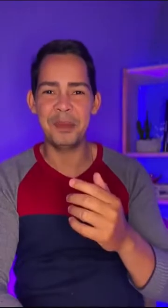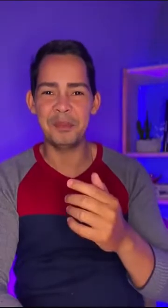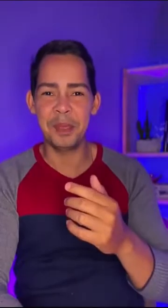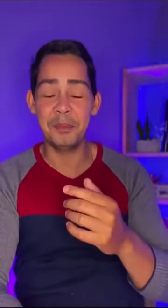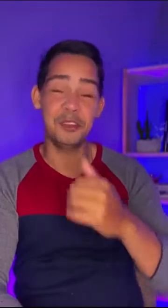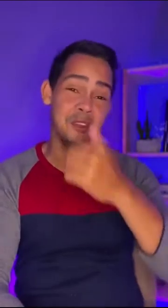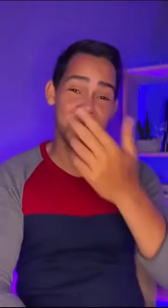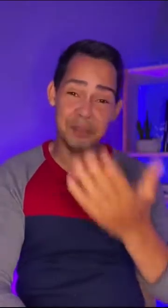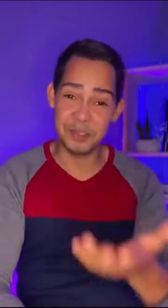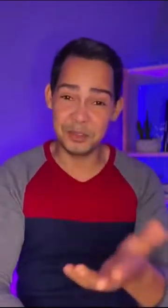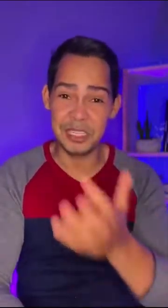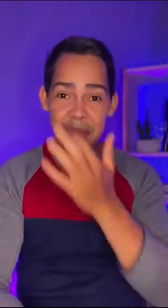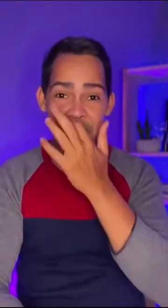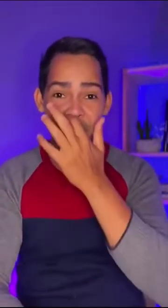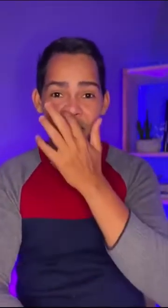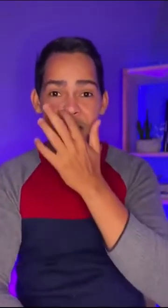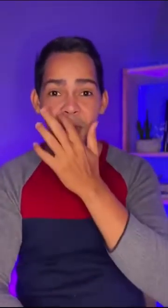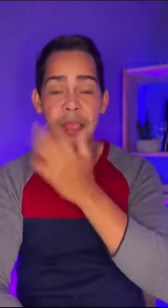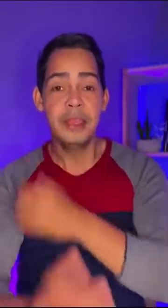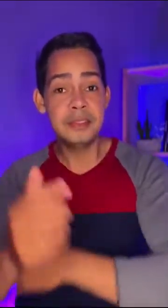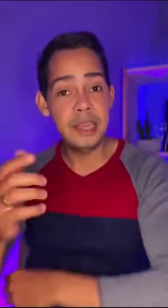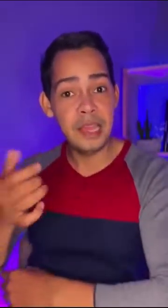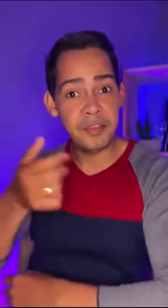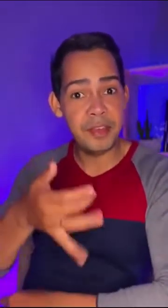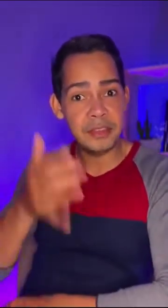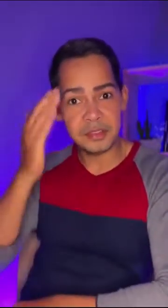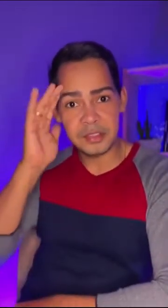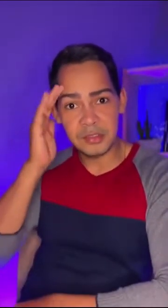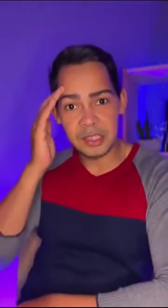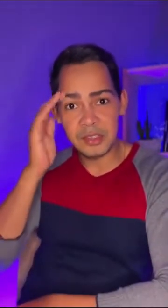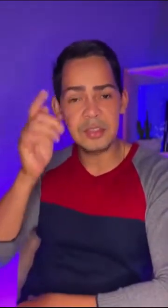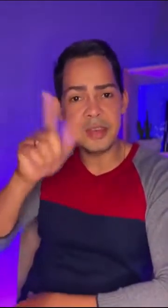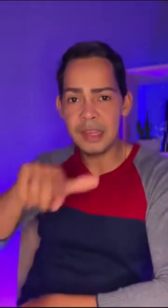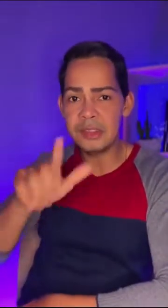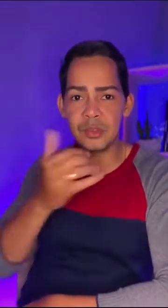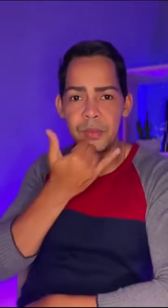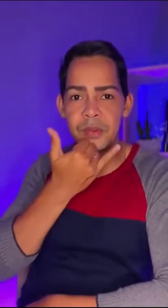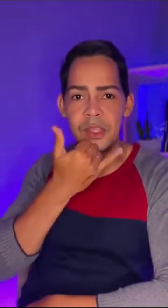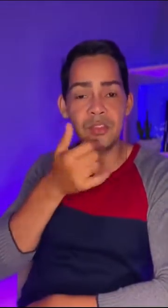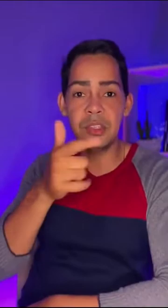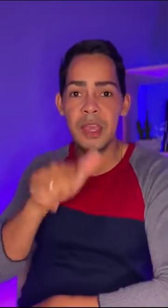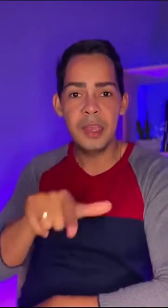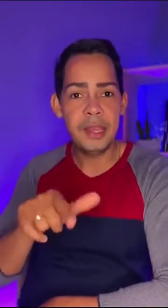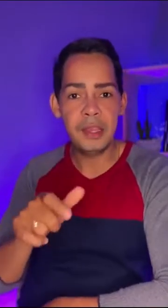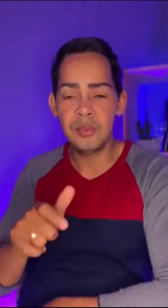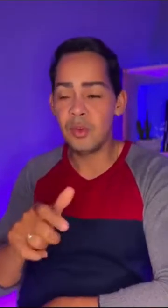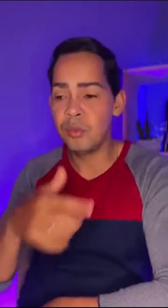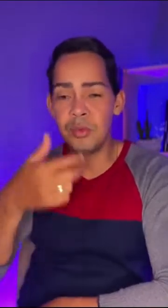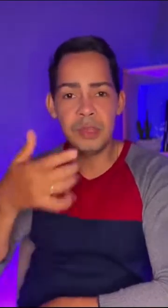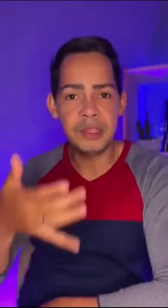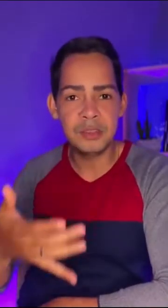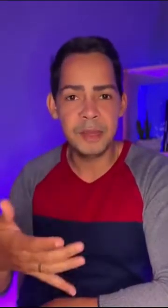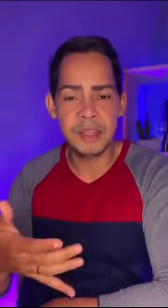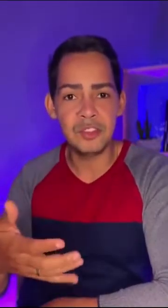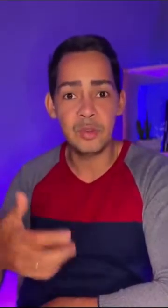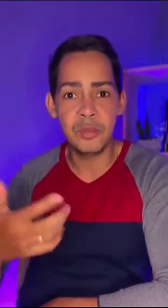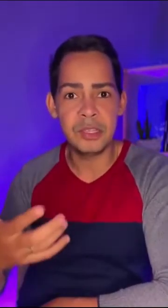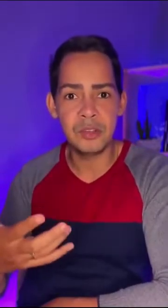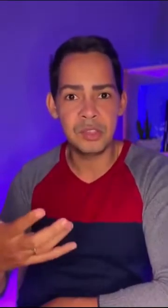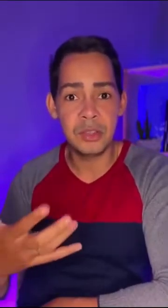pede para repetir se você fez um sinal e ele não entendeu. Se ele fez e você não entendeu, você fala, desculpa, eu não entendi. Ele reformula, ele explica de novo, ele dá um jeito.